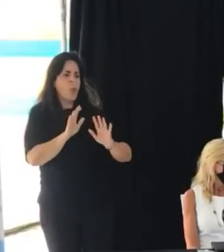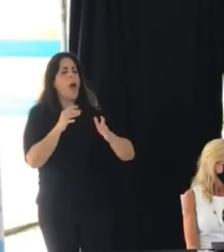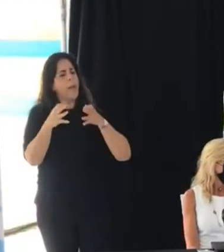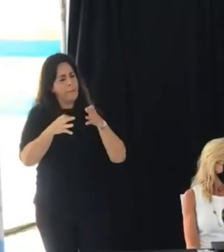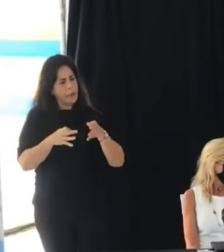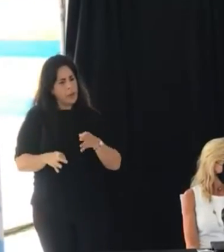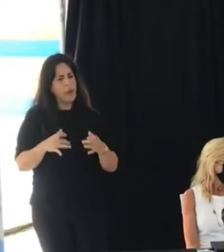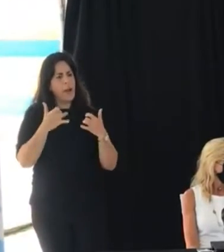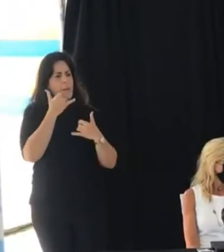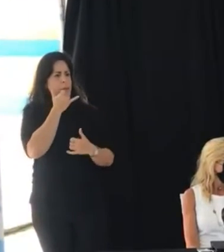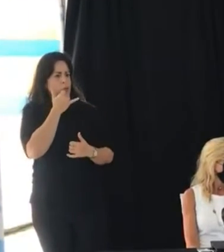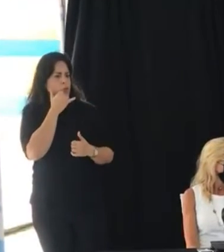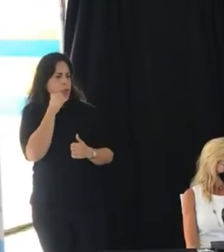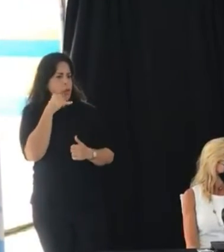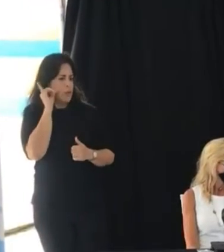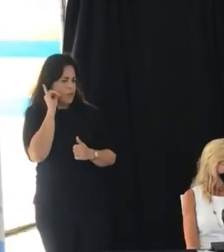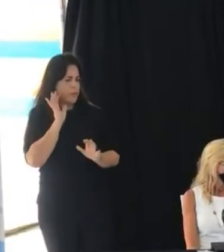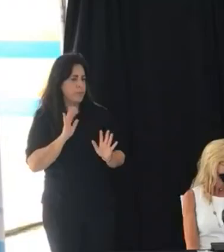habichuela qué fue lo que pasó. Mira,